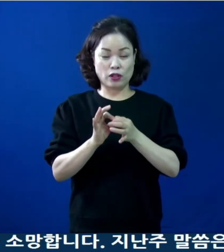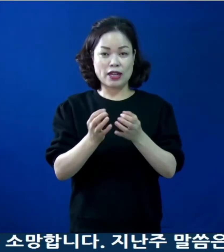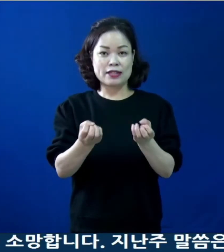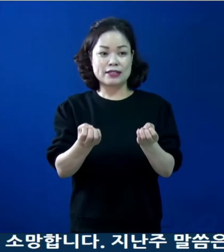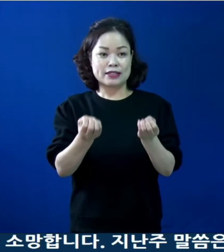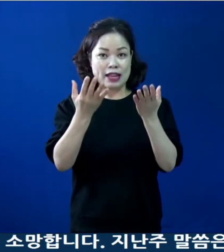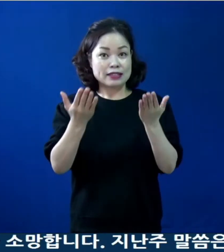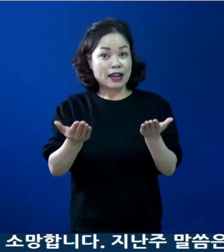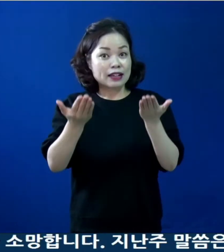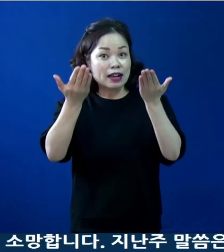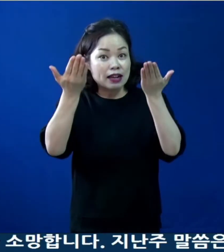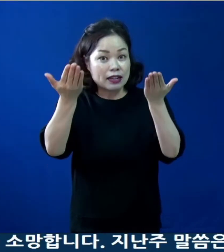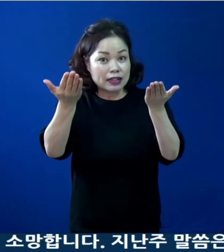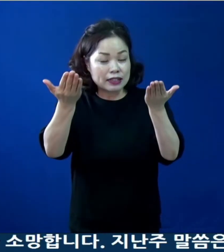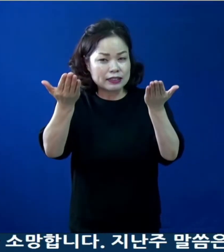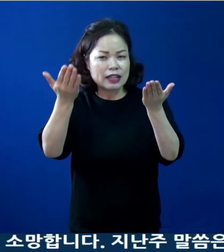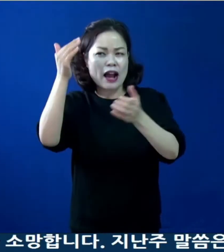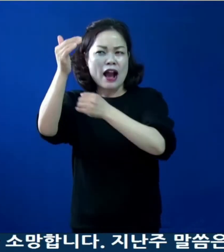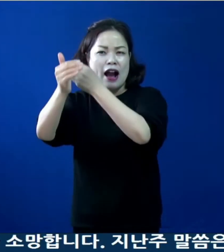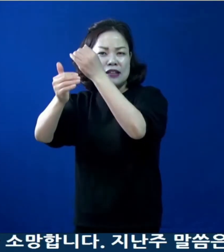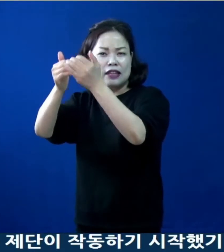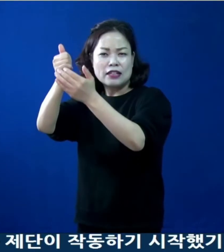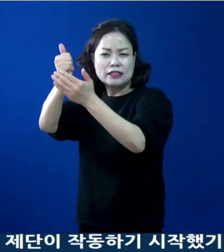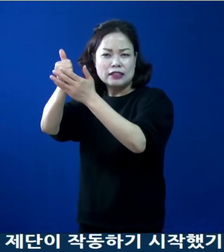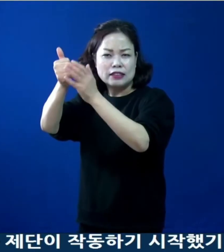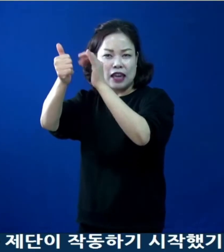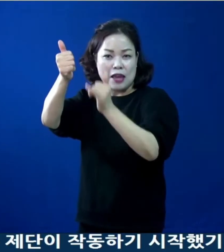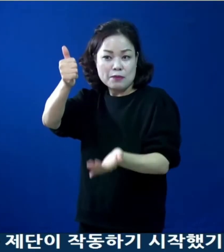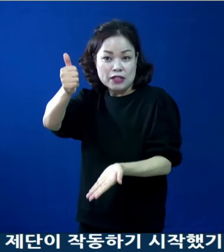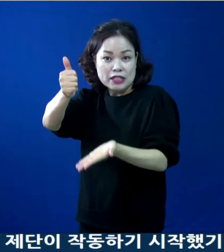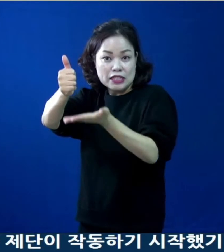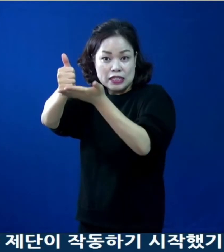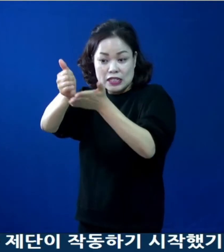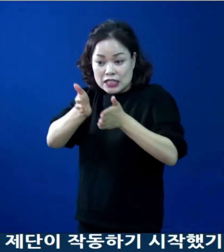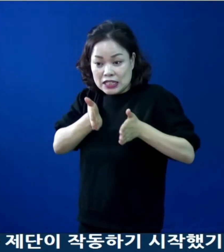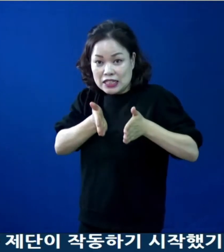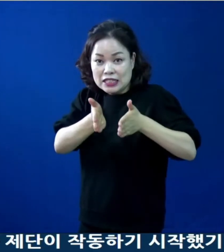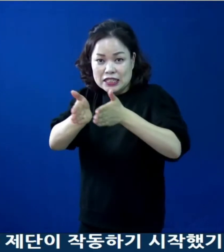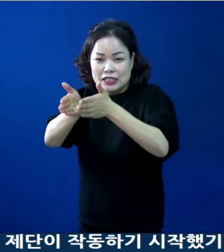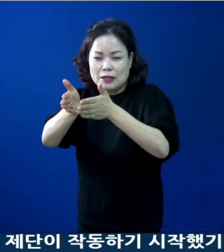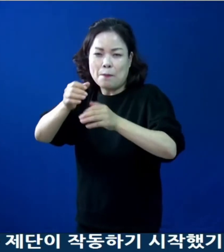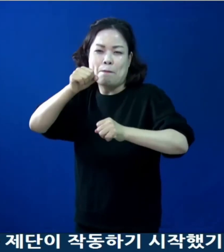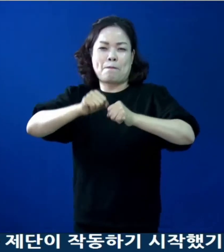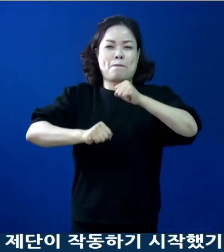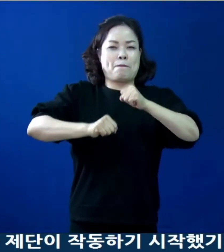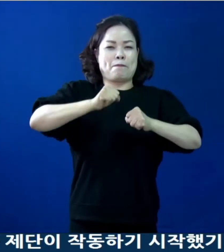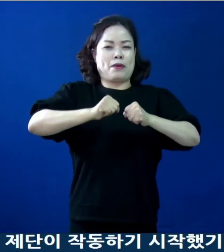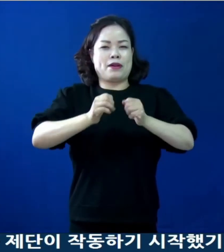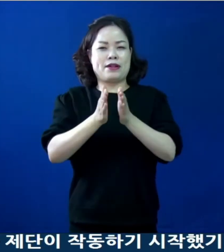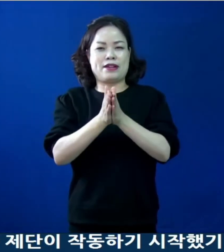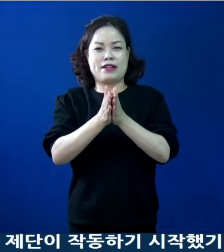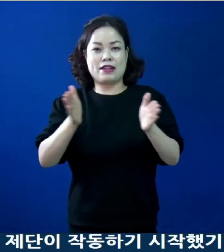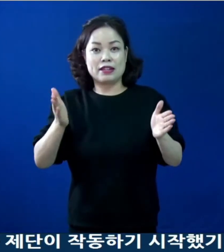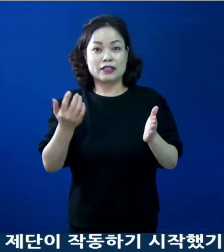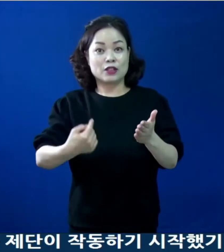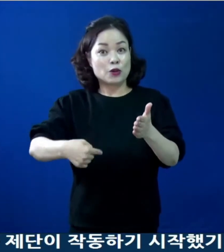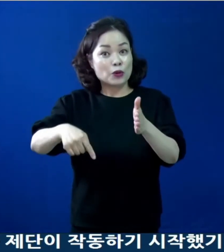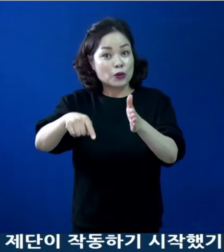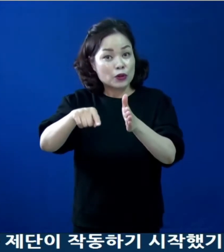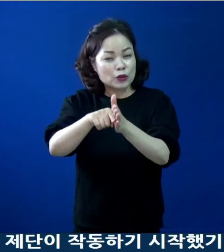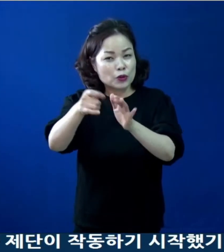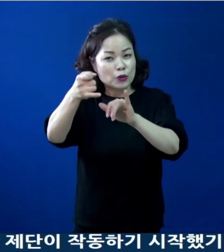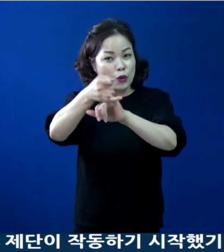제사가 드려지기 시작하는 하나님께 예물이 올려지는 통로로 가동이 되기 시작합니다. 그러기 위해서